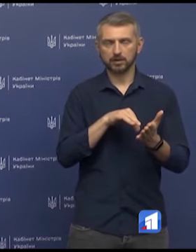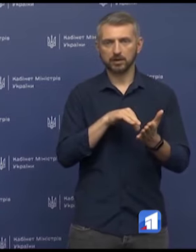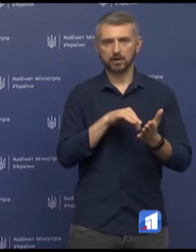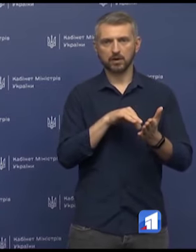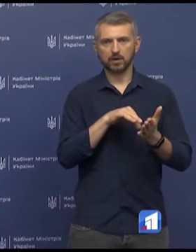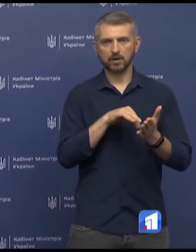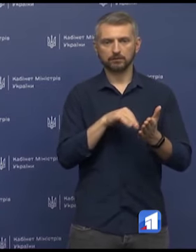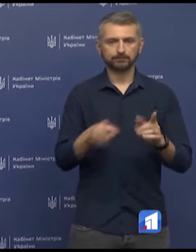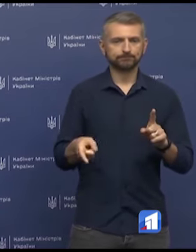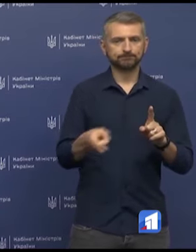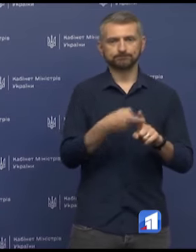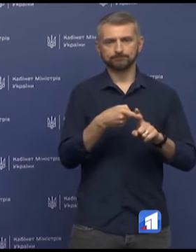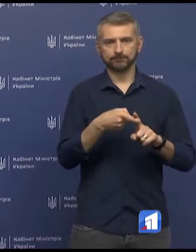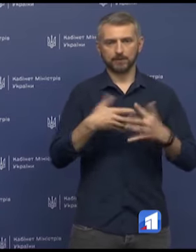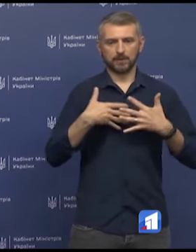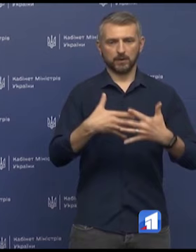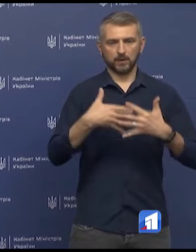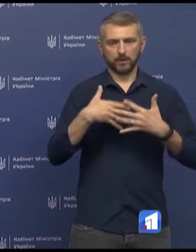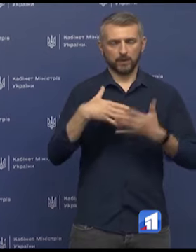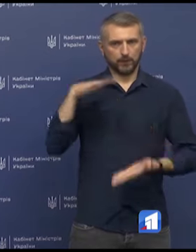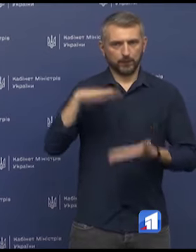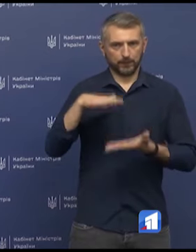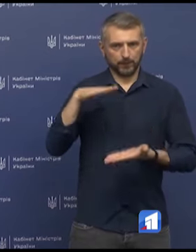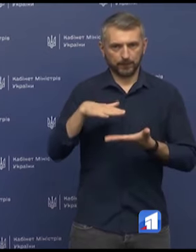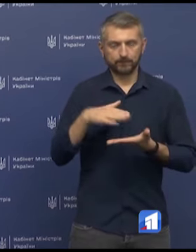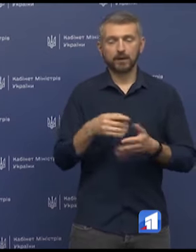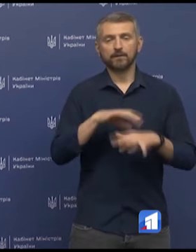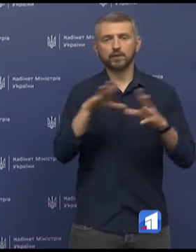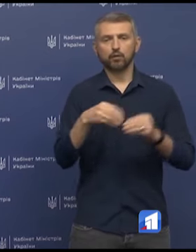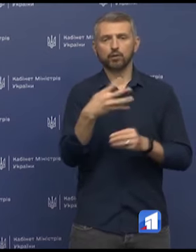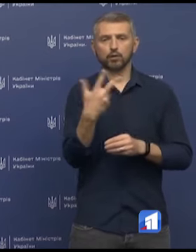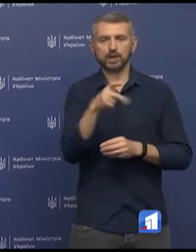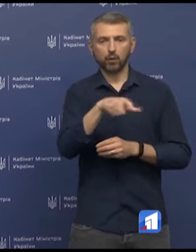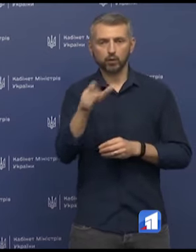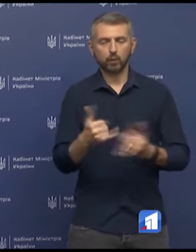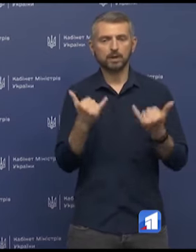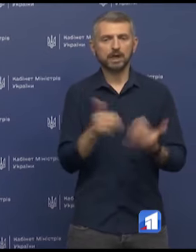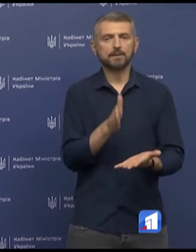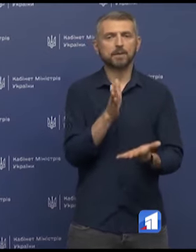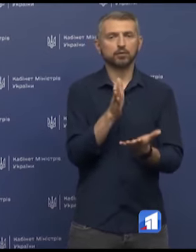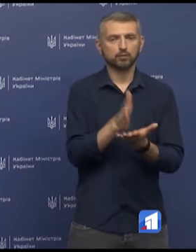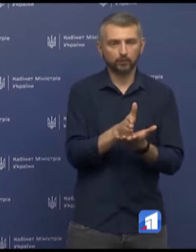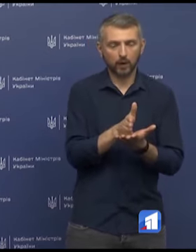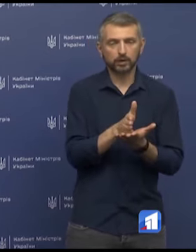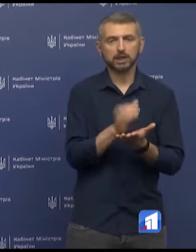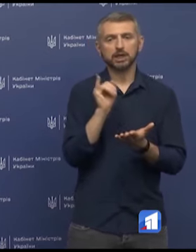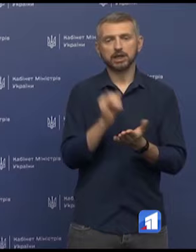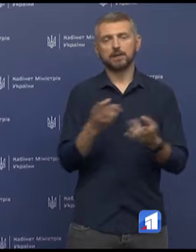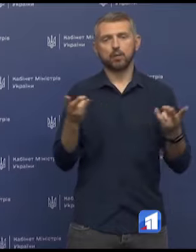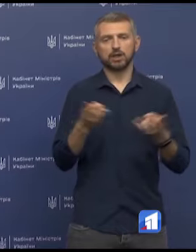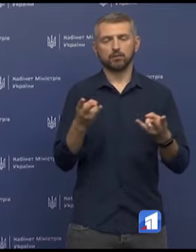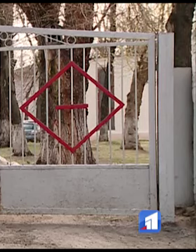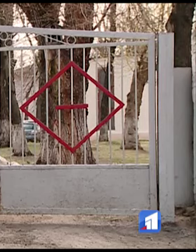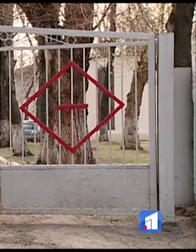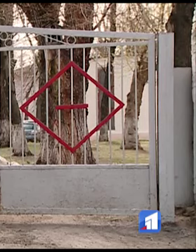розміщено на апарат штучної вентиляції легень. В цілому 43 особи зараз перебувають і потребують